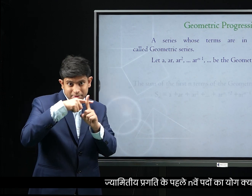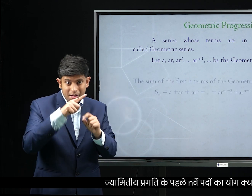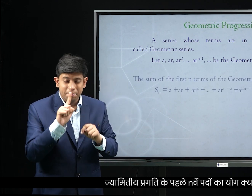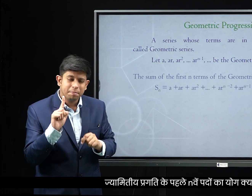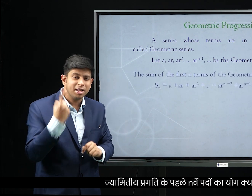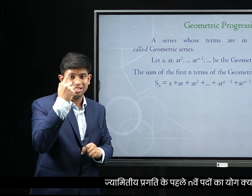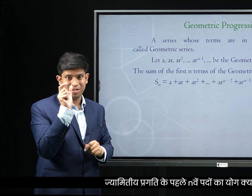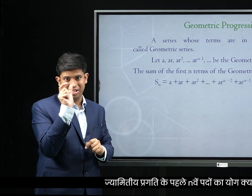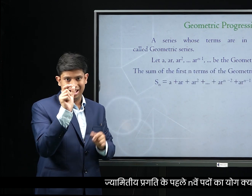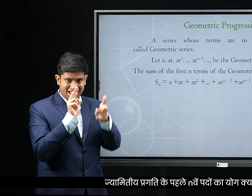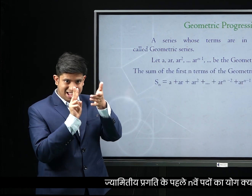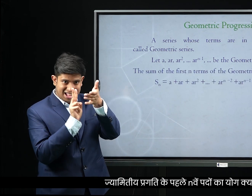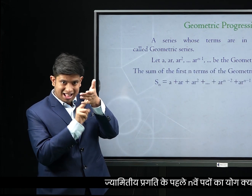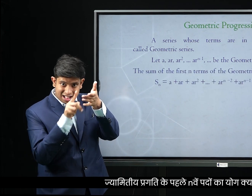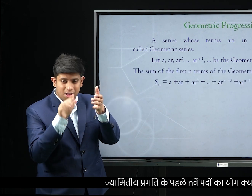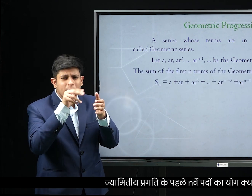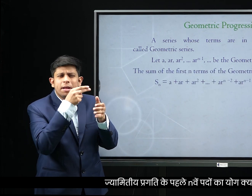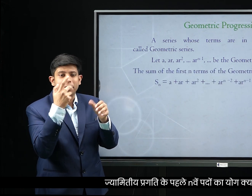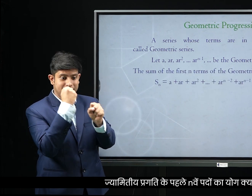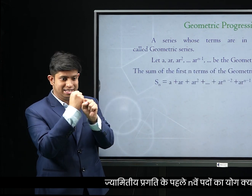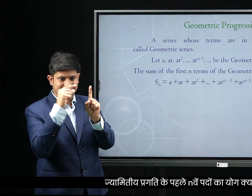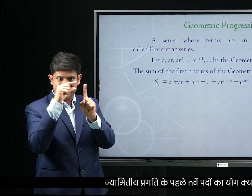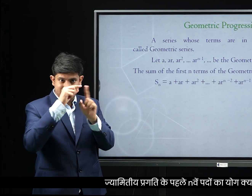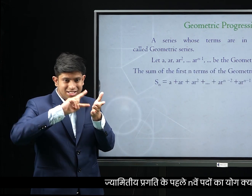ज्यामितीय प्रगति के पहले nवे पदों का योग क्या है?